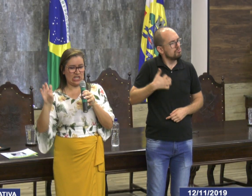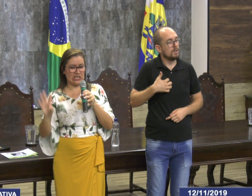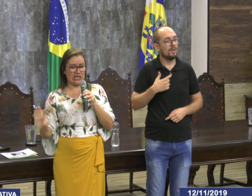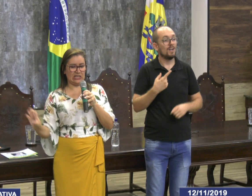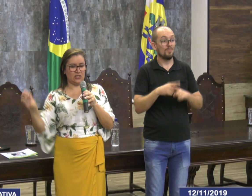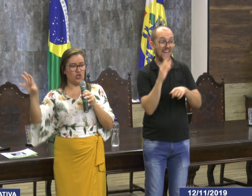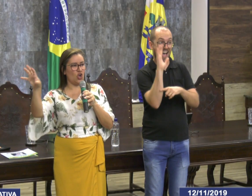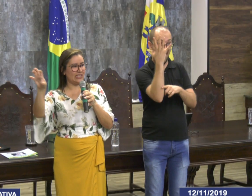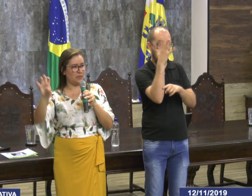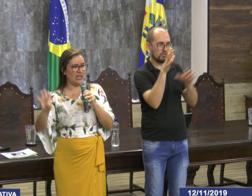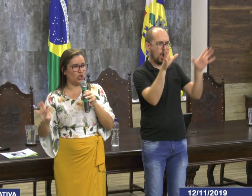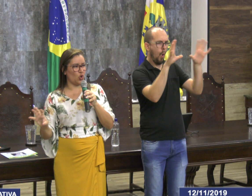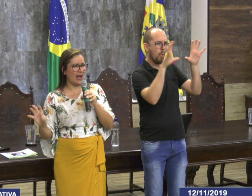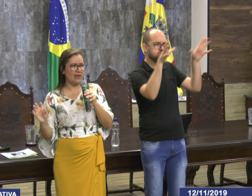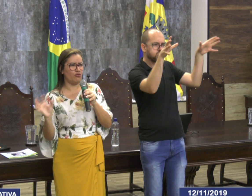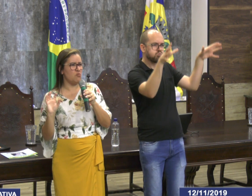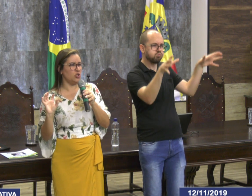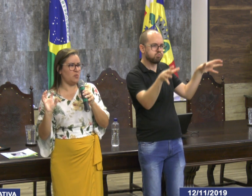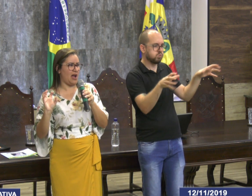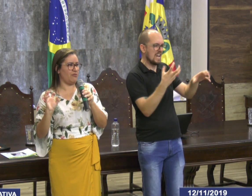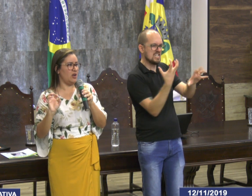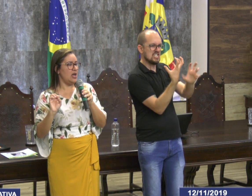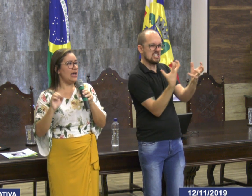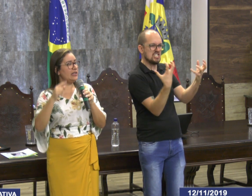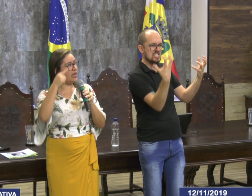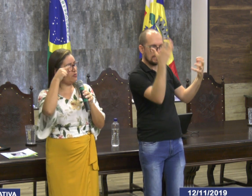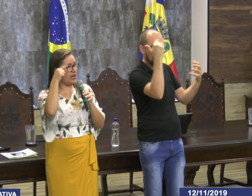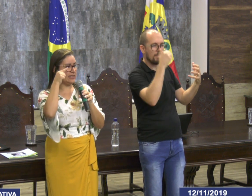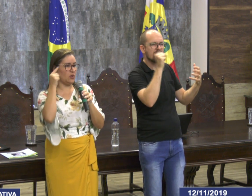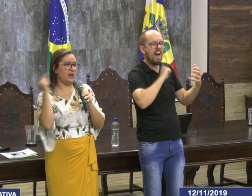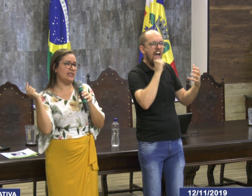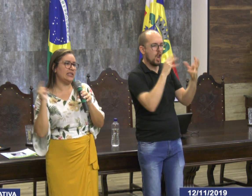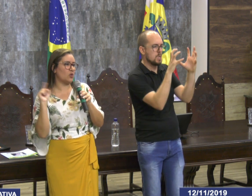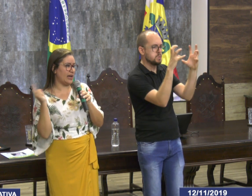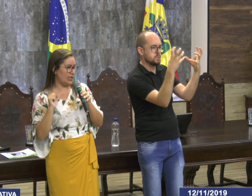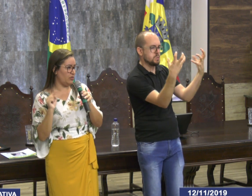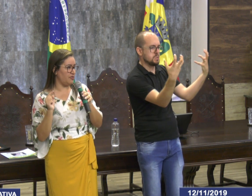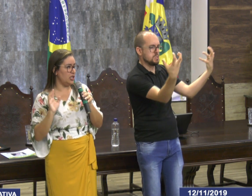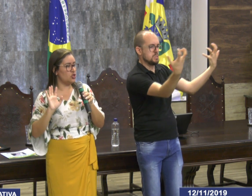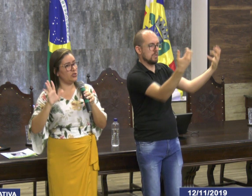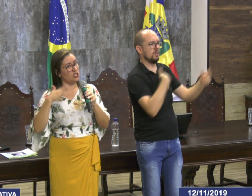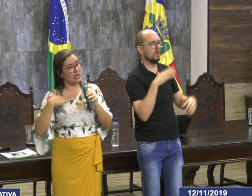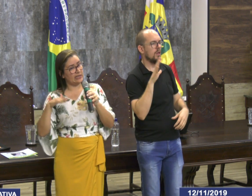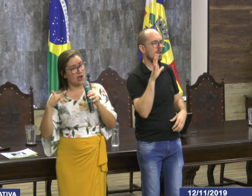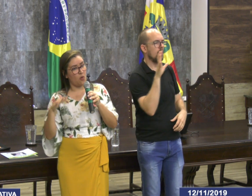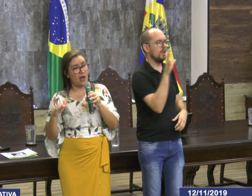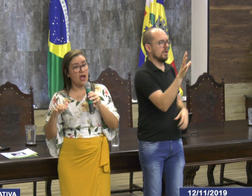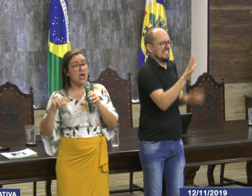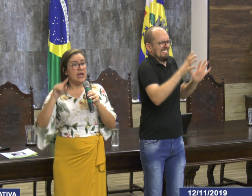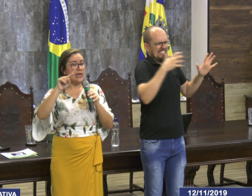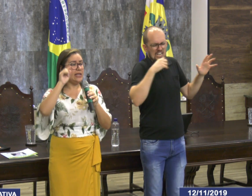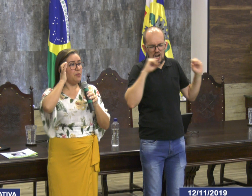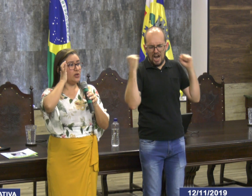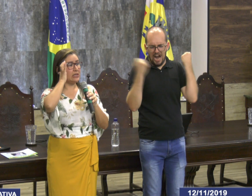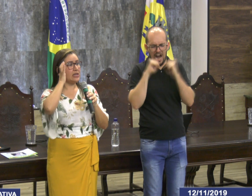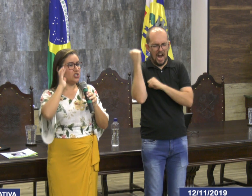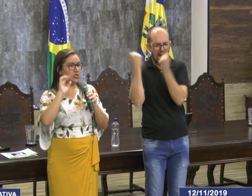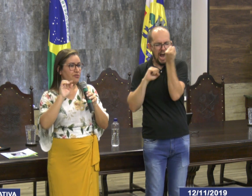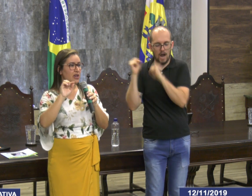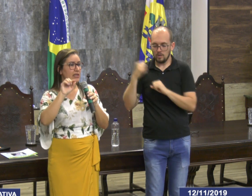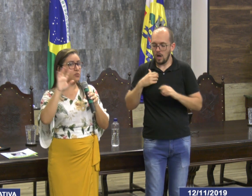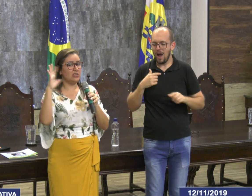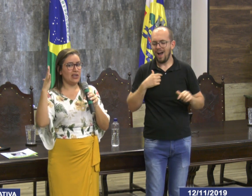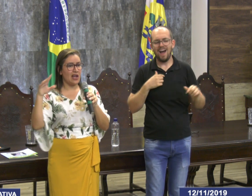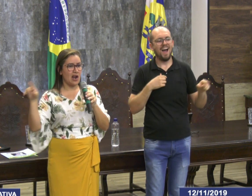bem grossa para ele tocar. Ele ficou muito bravo. Ele teve uma reação parecida com aquela do vídeo, eu deixei ele se acalmar. E depois, o que a